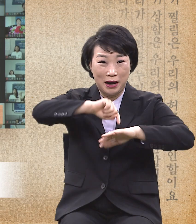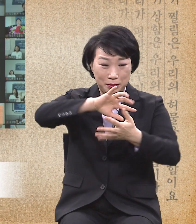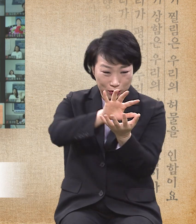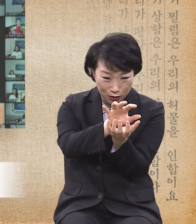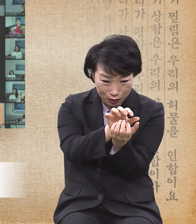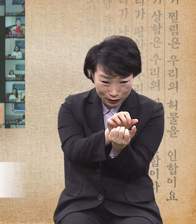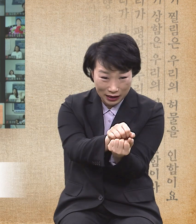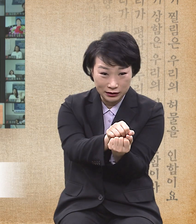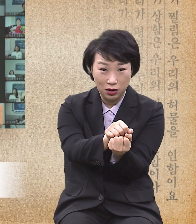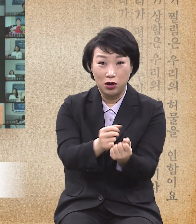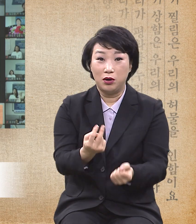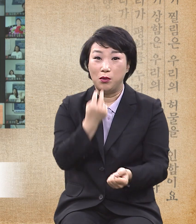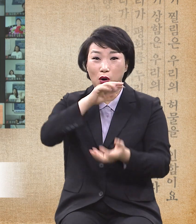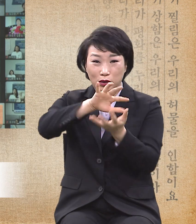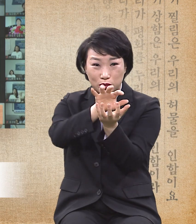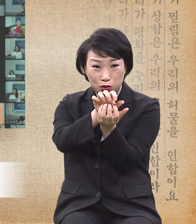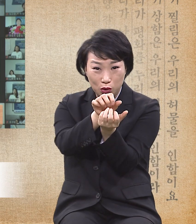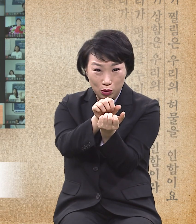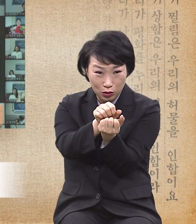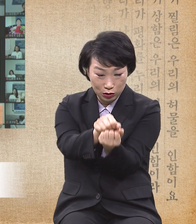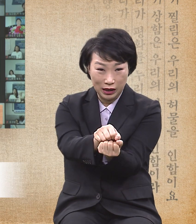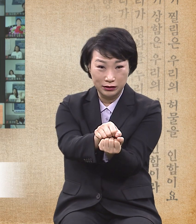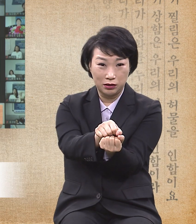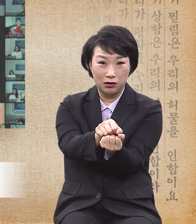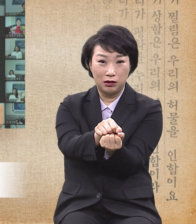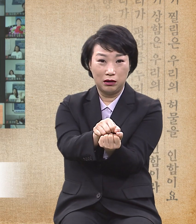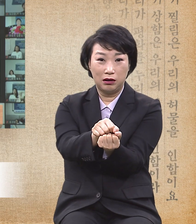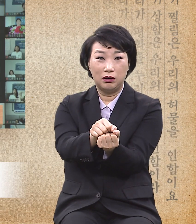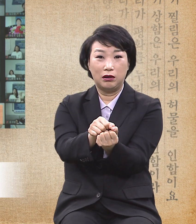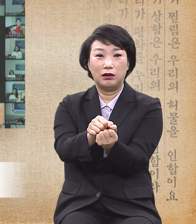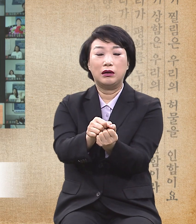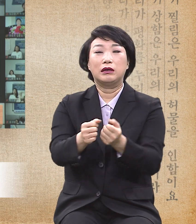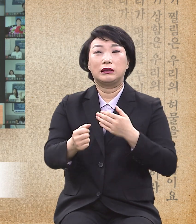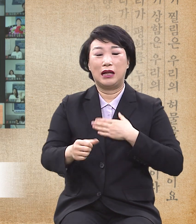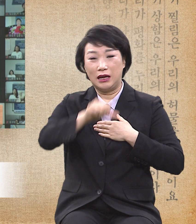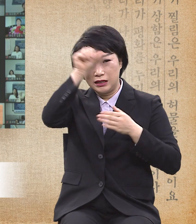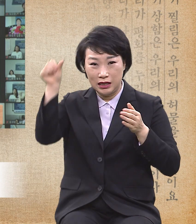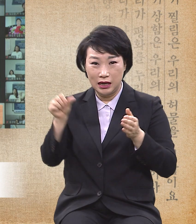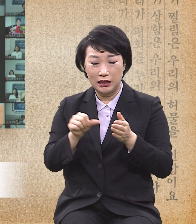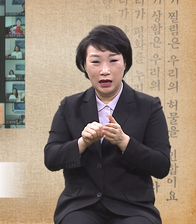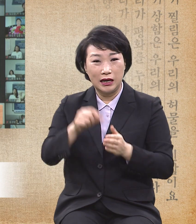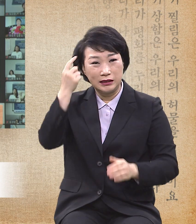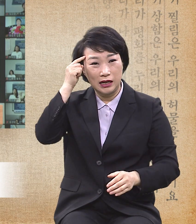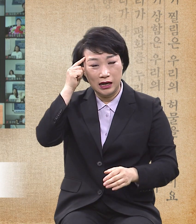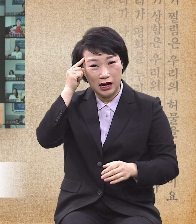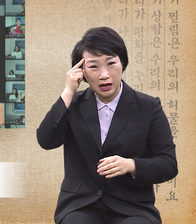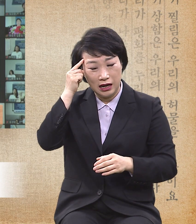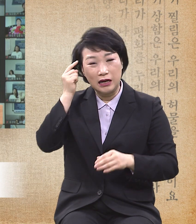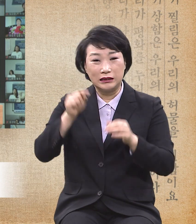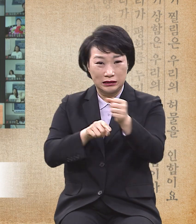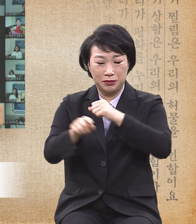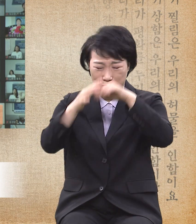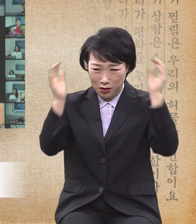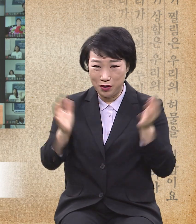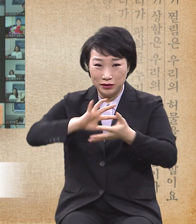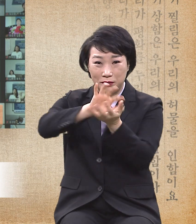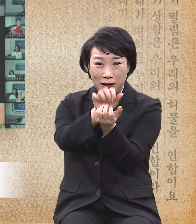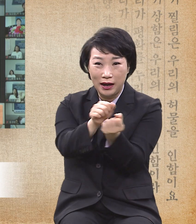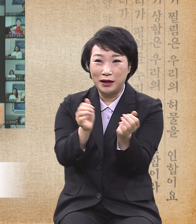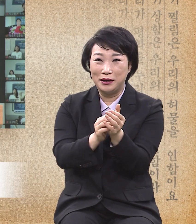쏟아서 목숨을 다 쏟아붓고 내 생의 의지 뜻을 다